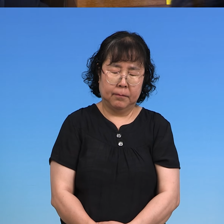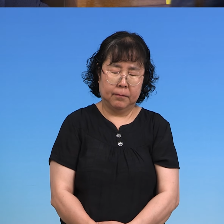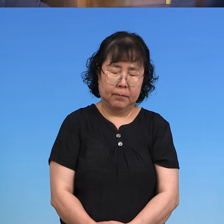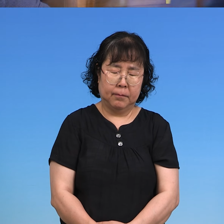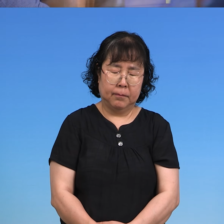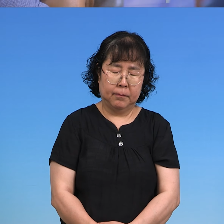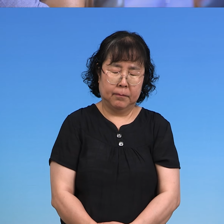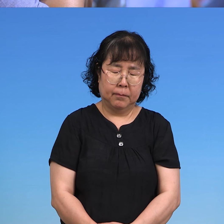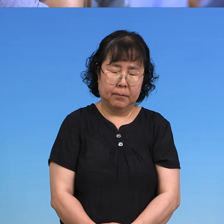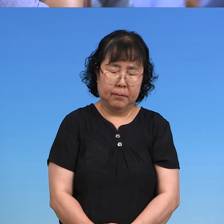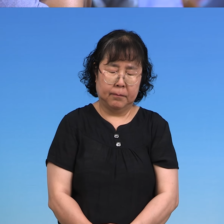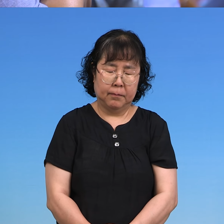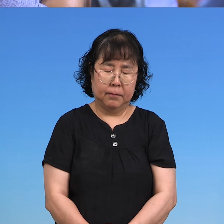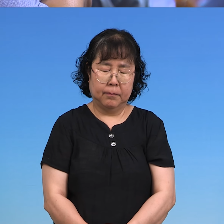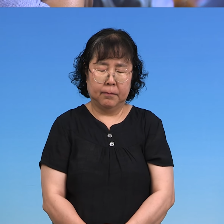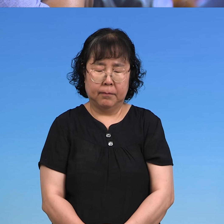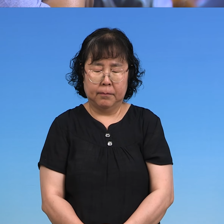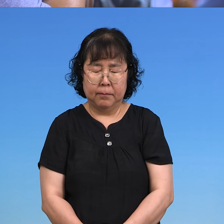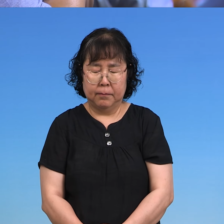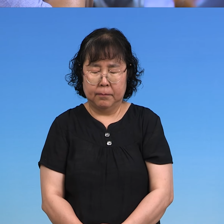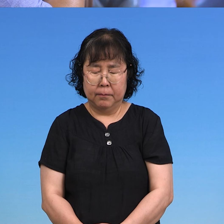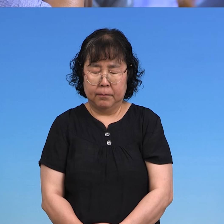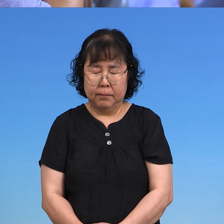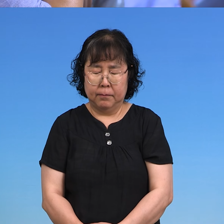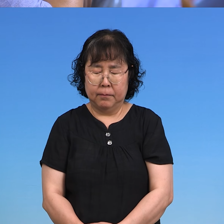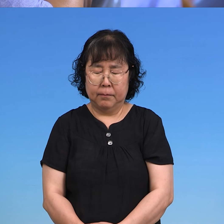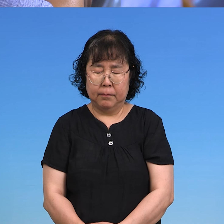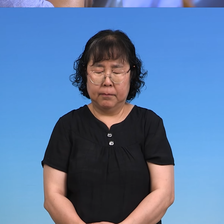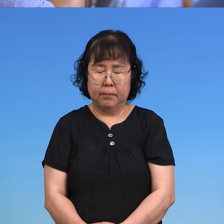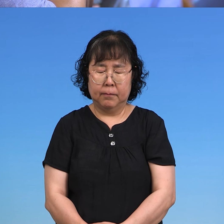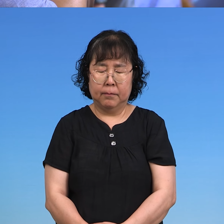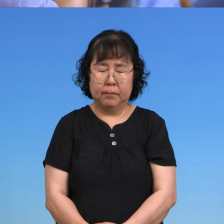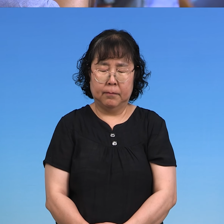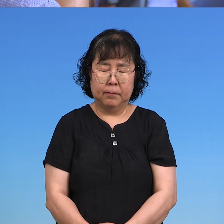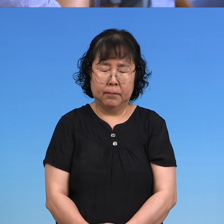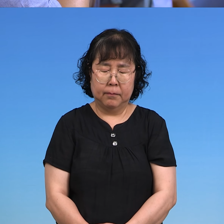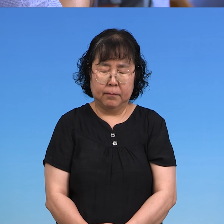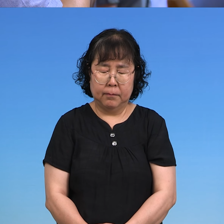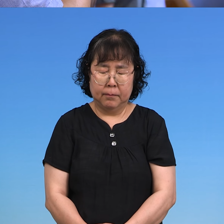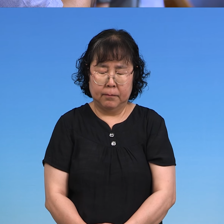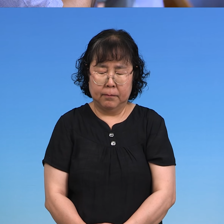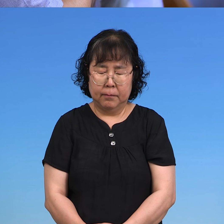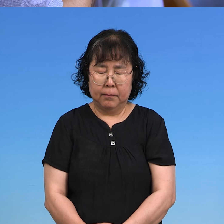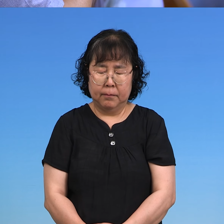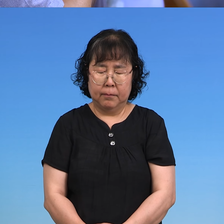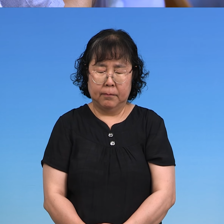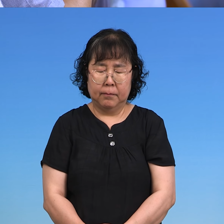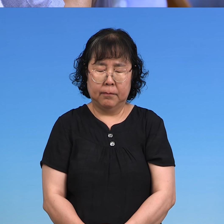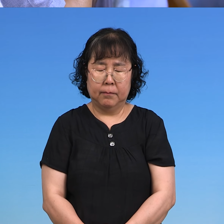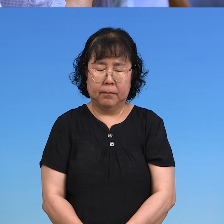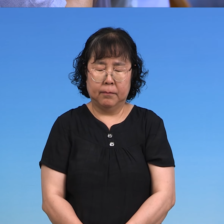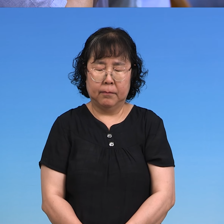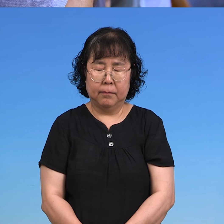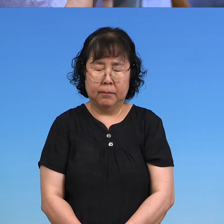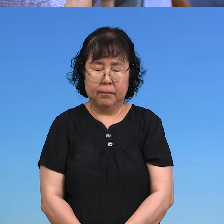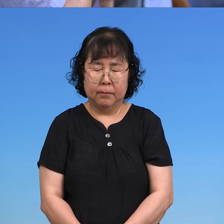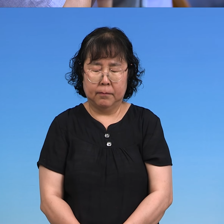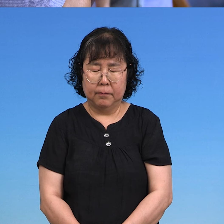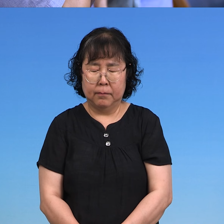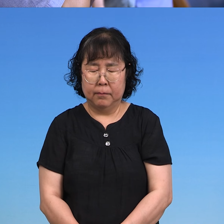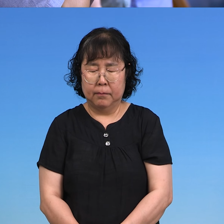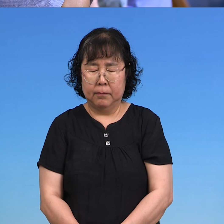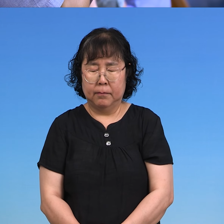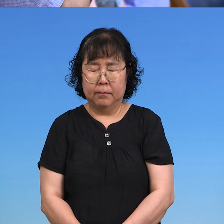분이 하나님이신 줄 믿습니다. 그 놀라운 상상력을 가지고 하나님 앞으로 믿음으로 나아가도록